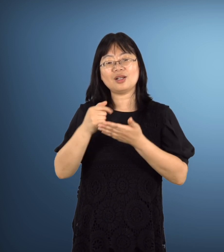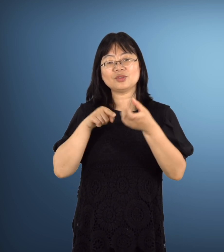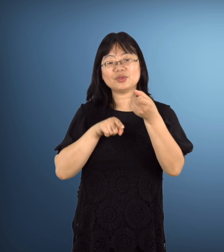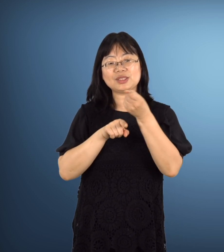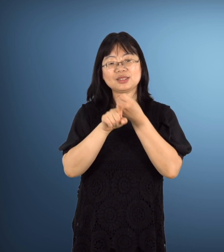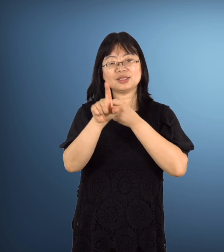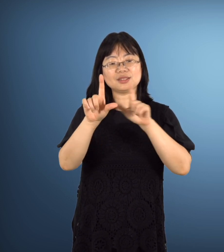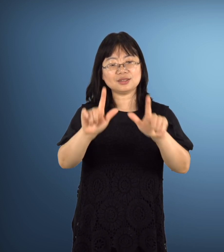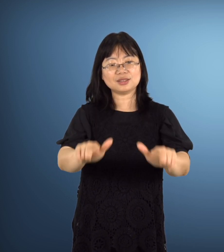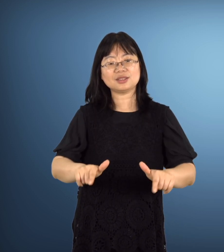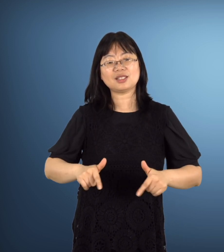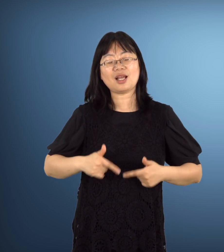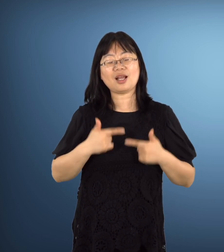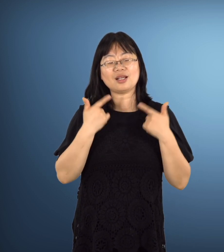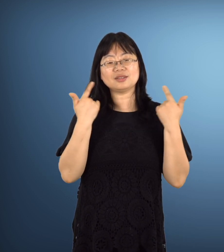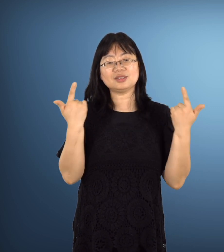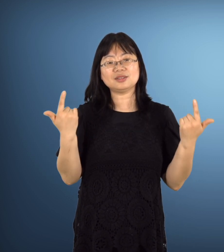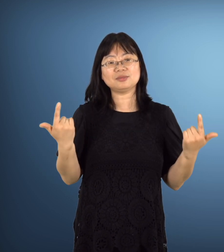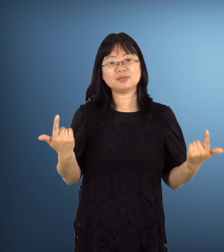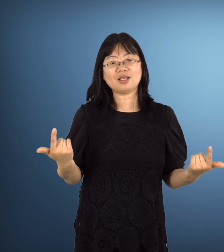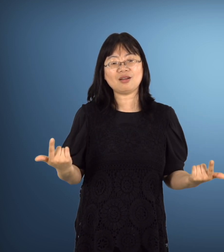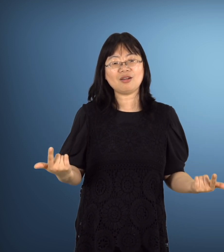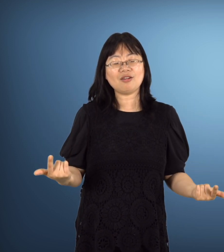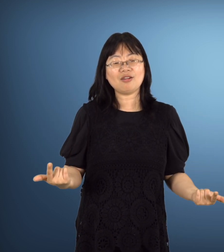나가리다. 주님 뜻이